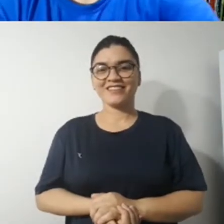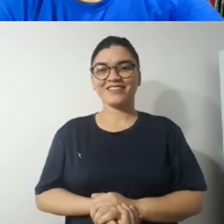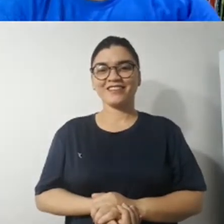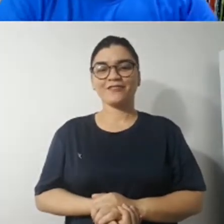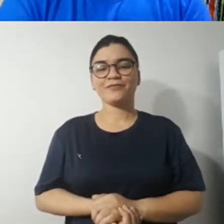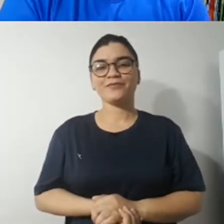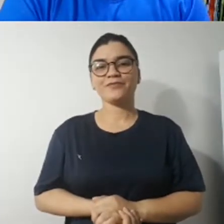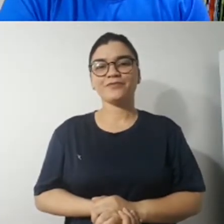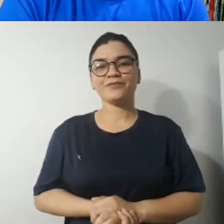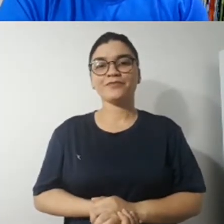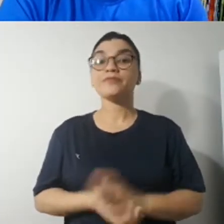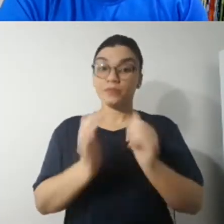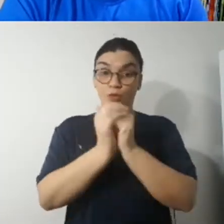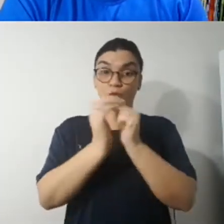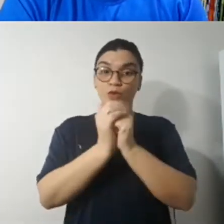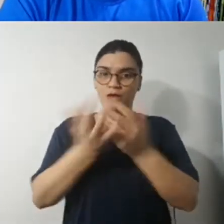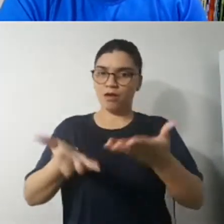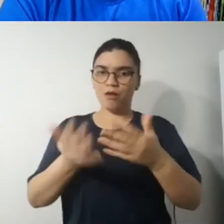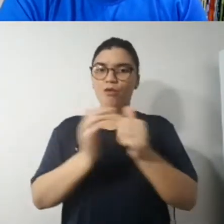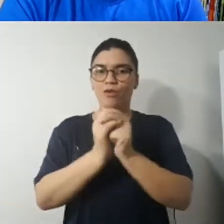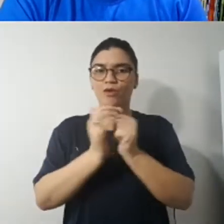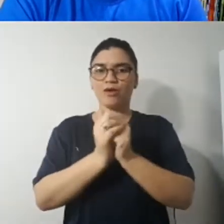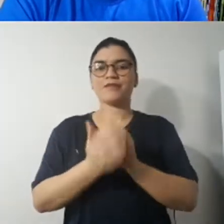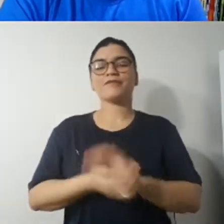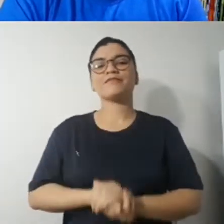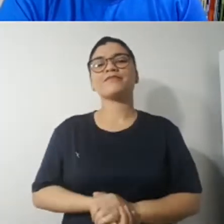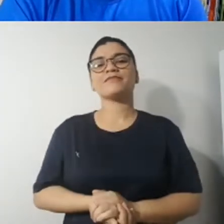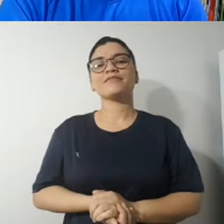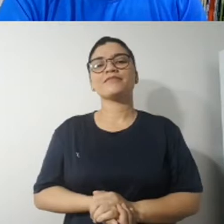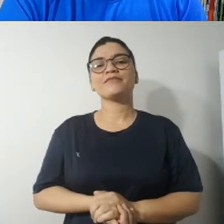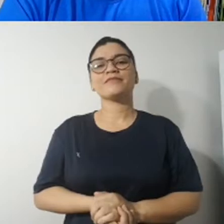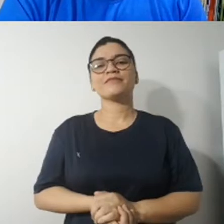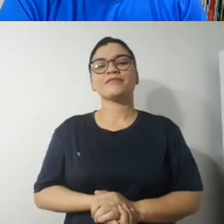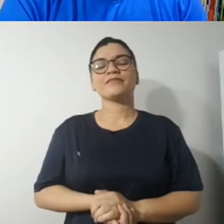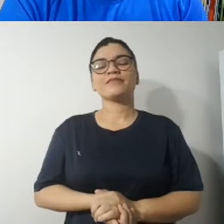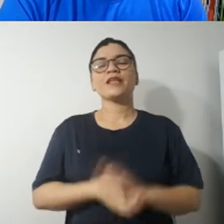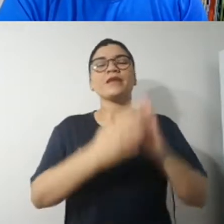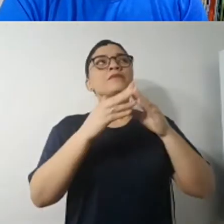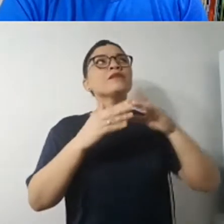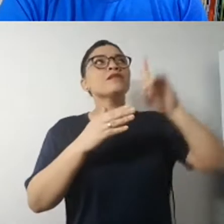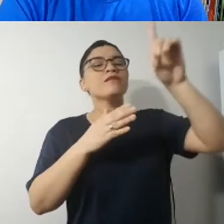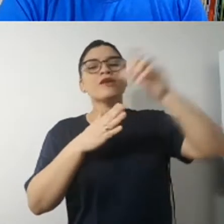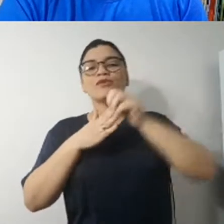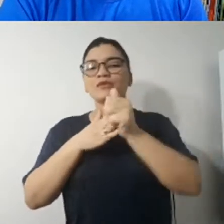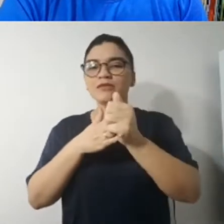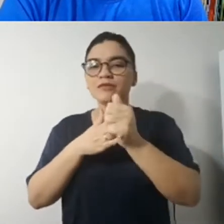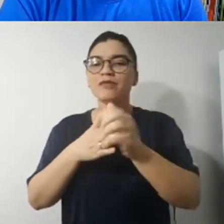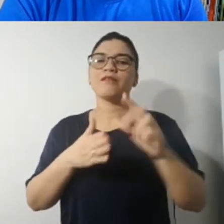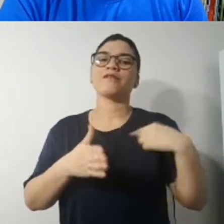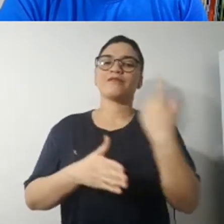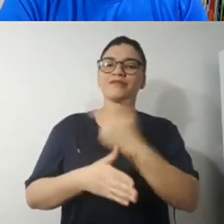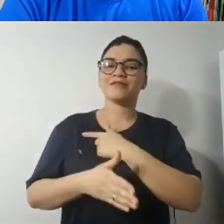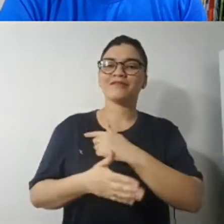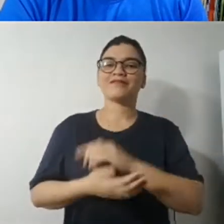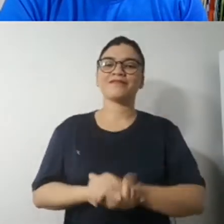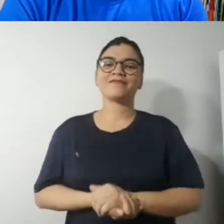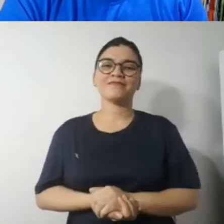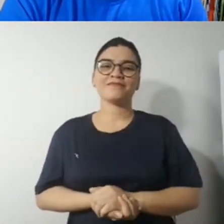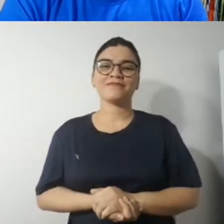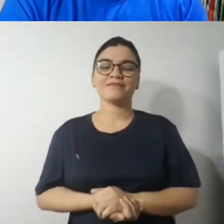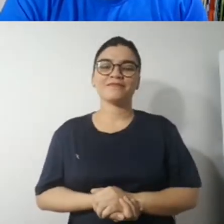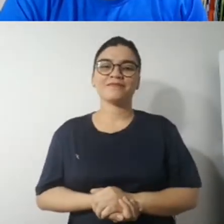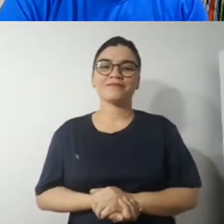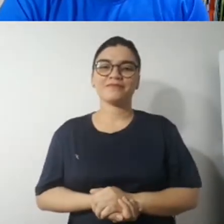Vamos orar, irmãos? Vamos pedir ao Senhor que esteja nos guiando e nos orientando.